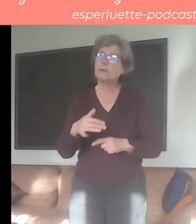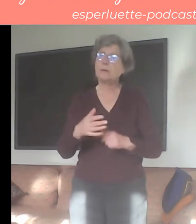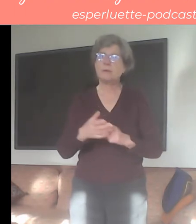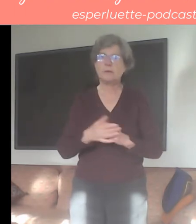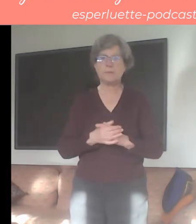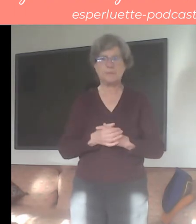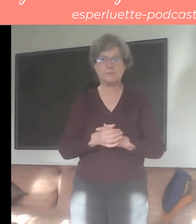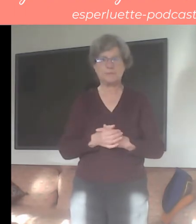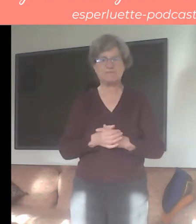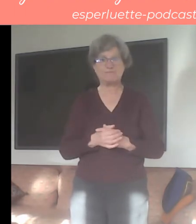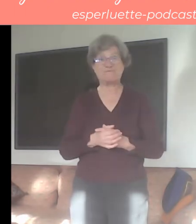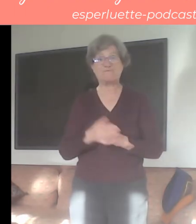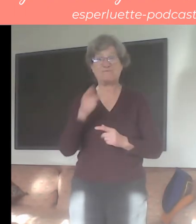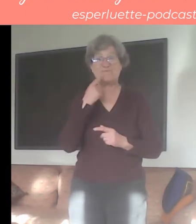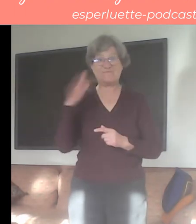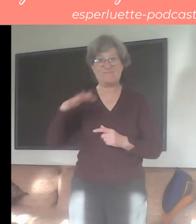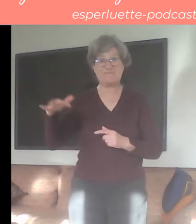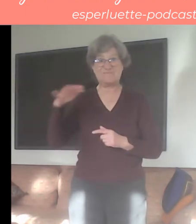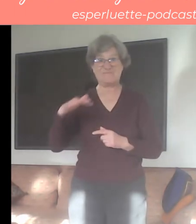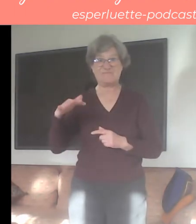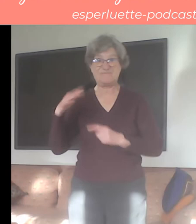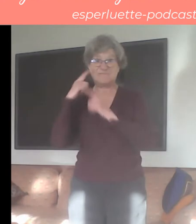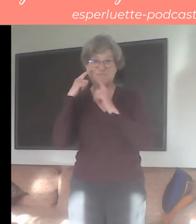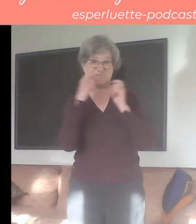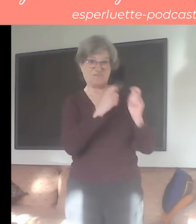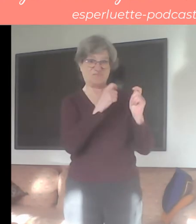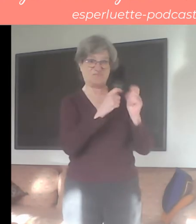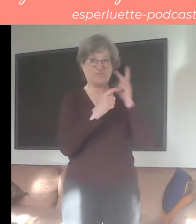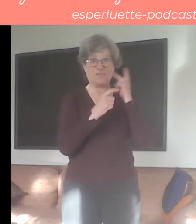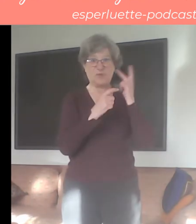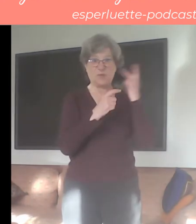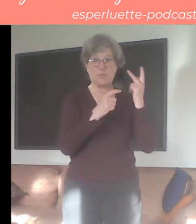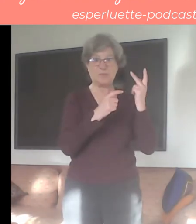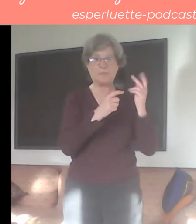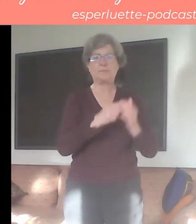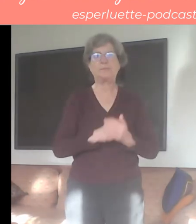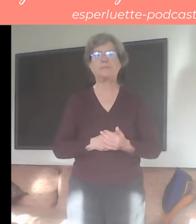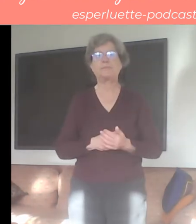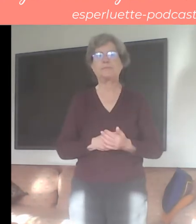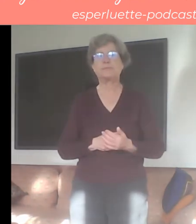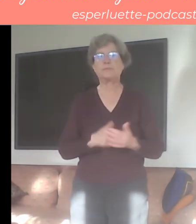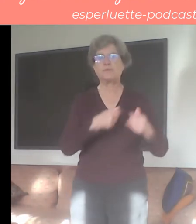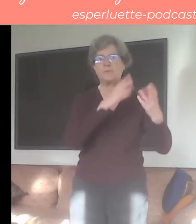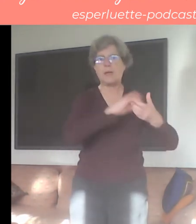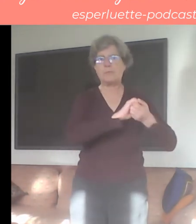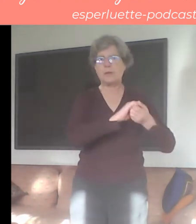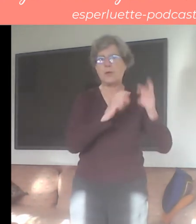unidimensionnelle, unidirectionnelle, enfin bidirectionnelle si on veut. Et puis, par la rencontre de personnes, il faut